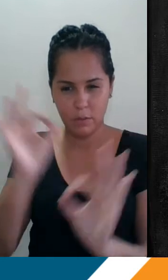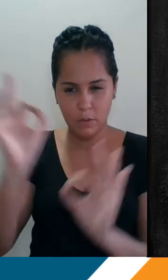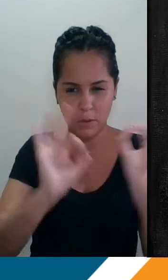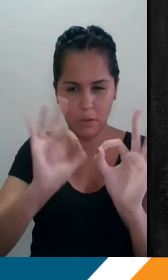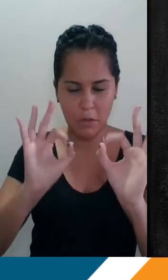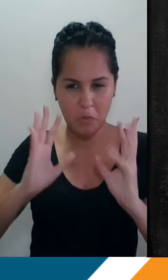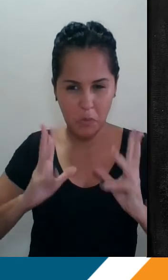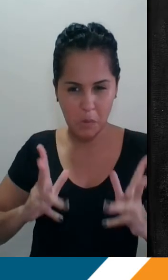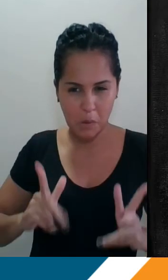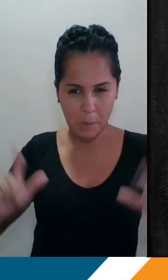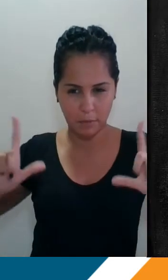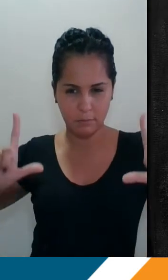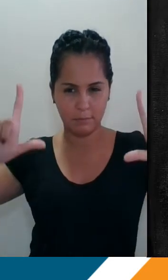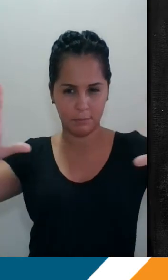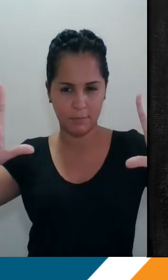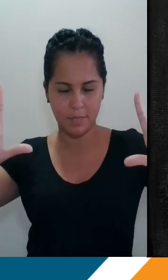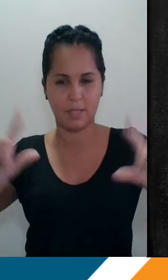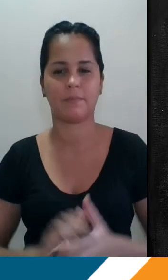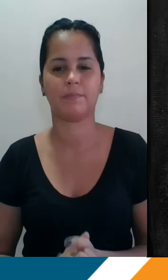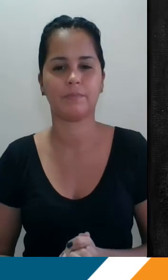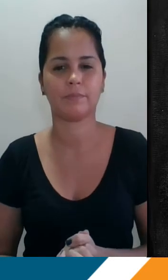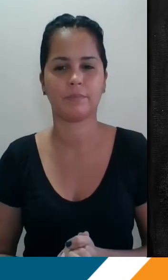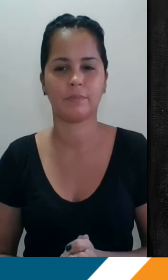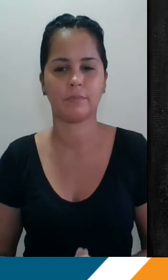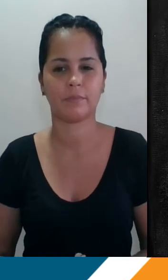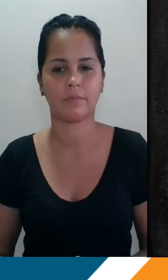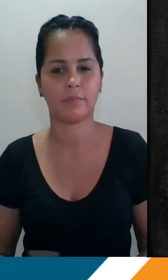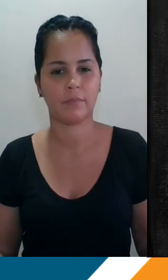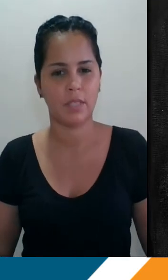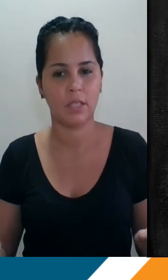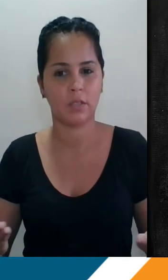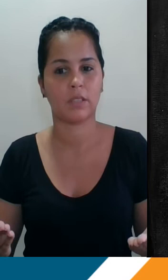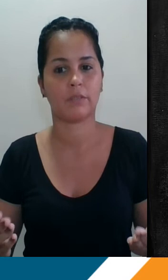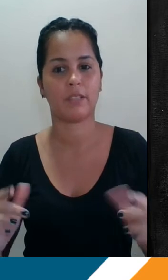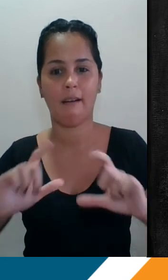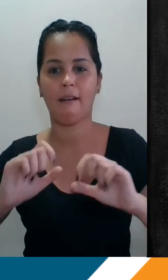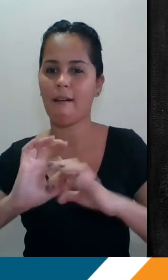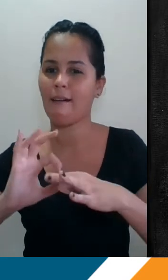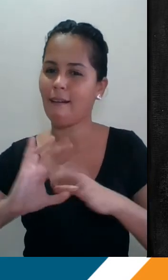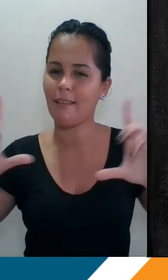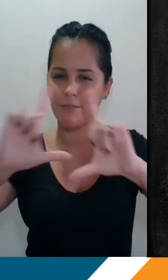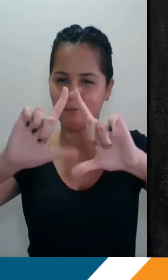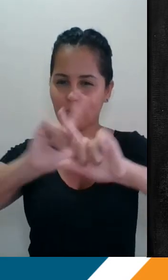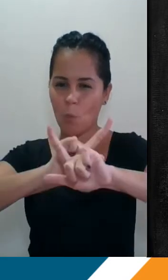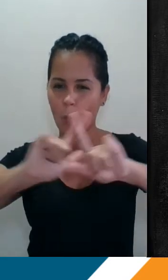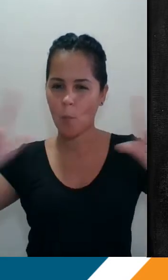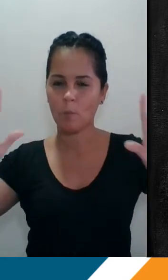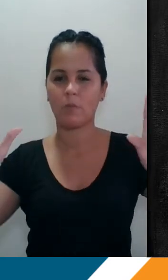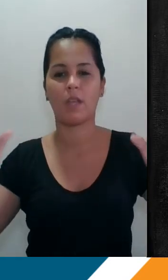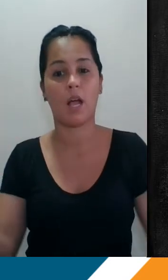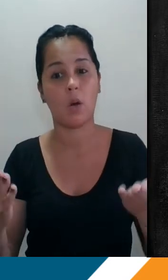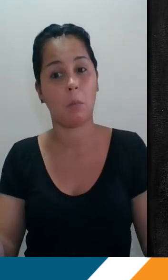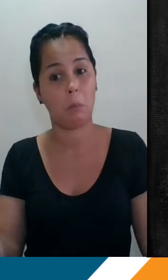a nossa tela. Então, eu tirei o enunciado e agora, para abrir espaço para a gente poder trabalhar, deixei somente as possíveis respostas